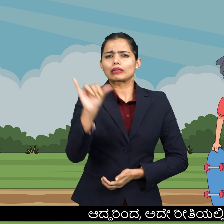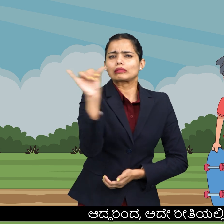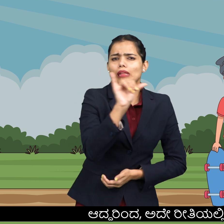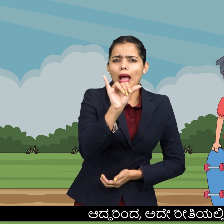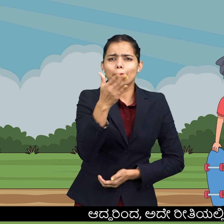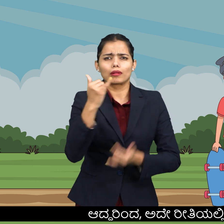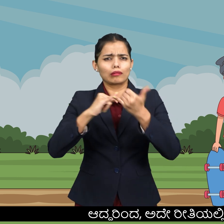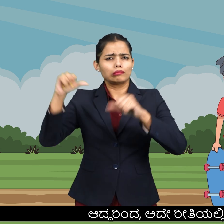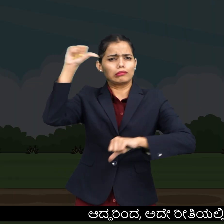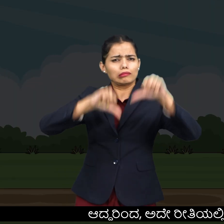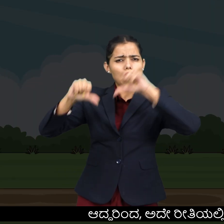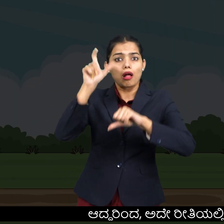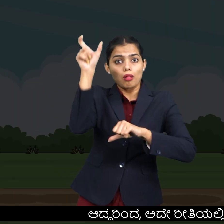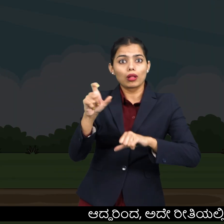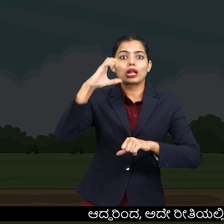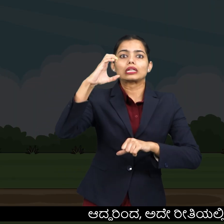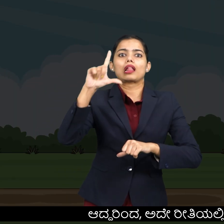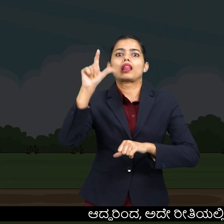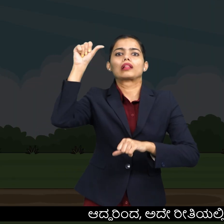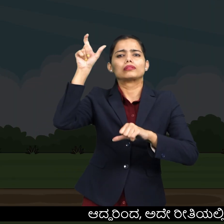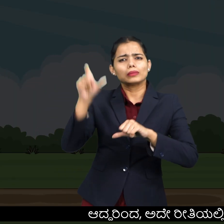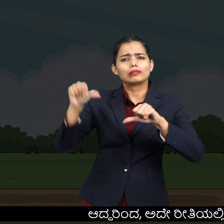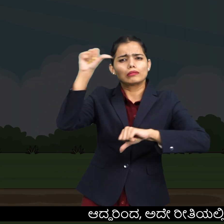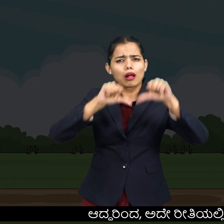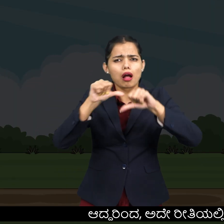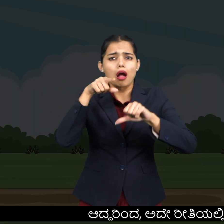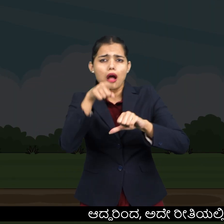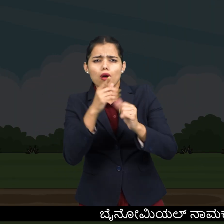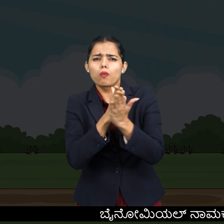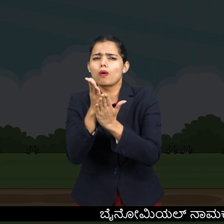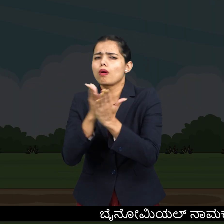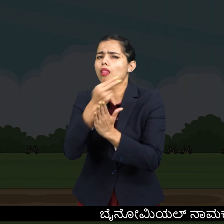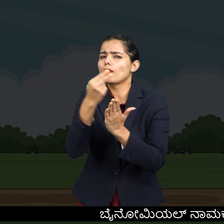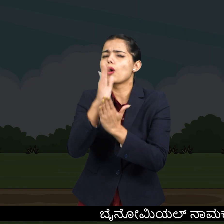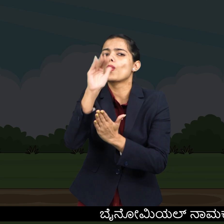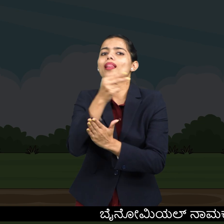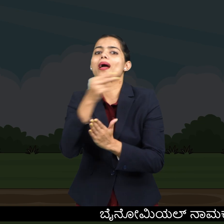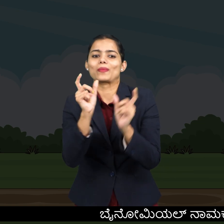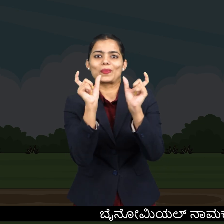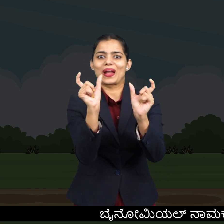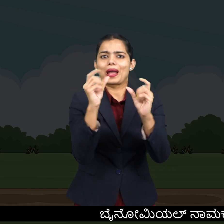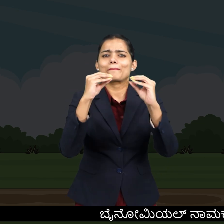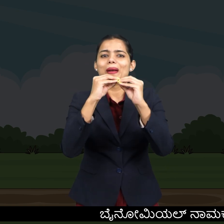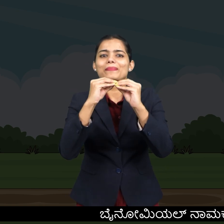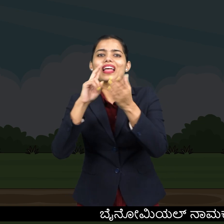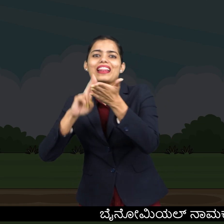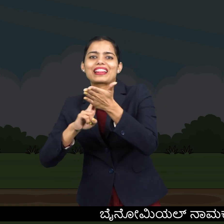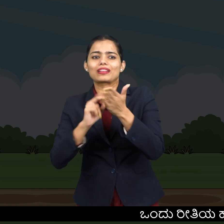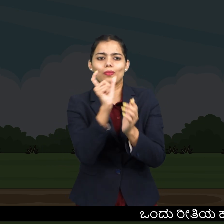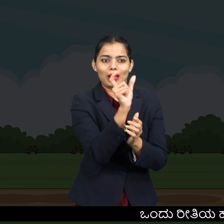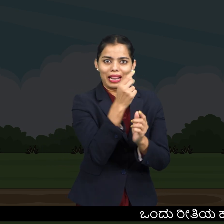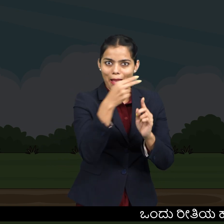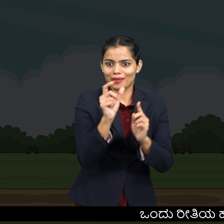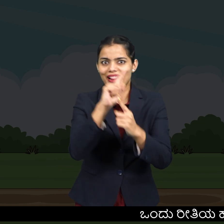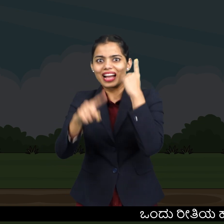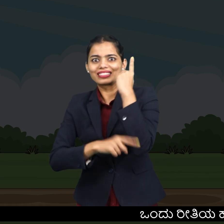ಆದ್ದರಿಂದ ಅದೇ ರೀತಿಯಲ್ಲಿ ವಿಜ್ಞಾನಿ ಕಾರ್ಲ್ ಲಿನ್ನೇಯಸ್ ಬೈನೋಮಿಯಲ್ ನಾಮಕರಣ ಎಂದು ಕರೆಯಲ್ಪಡುವ